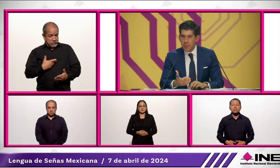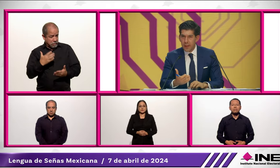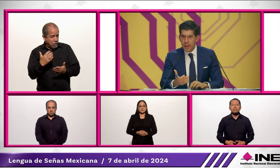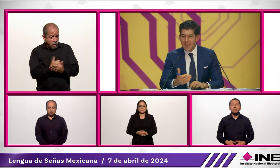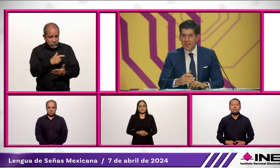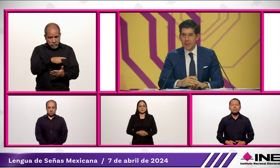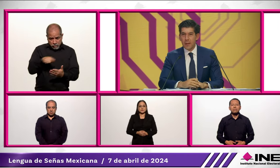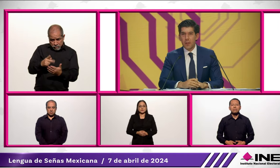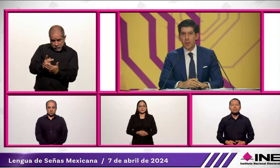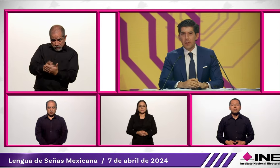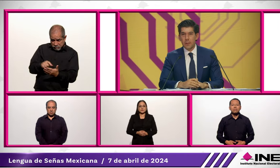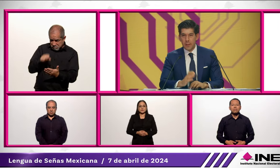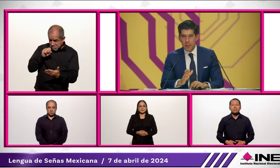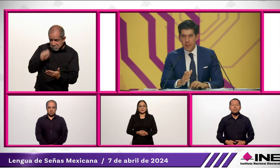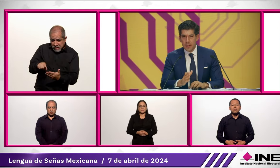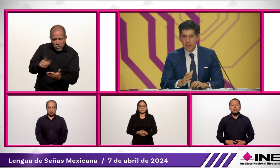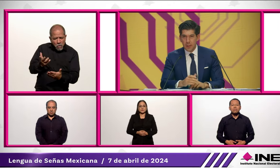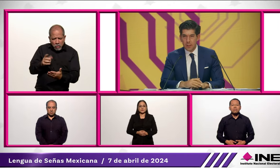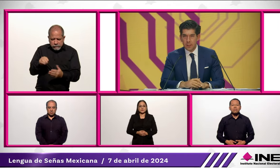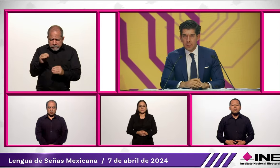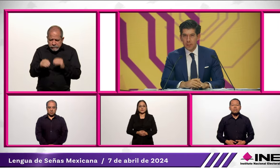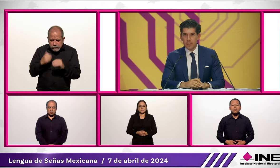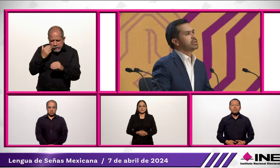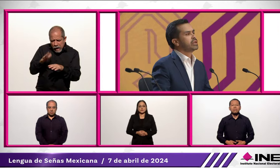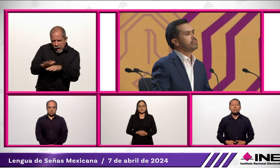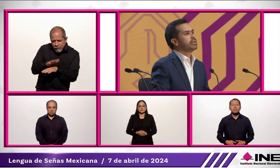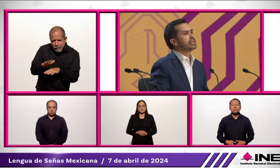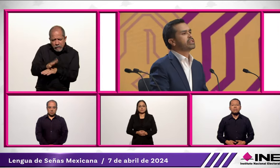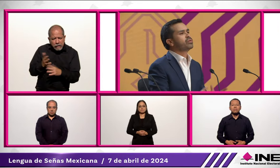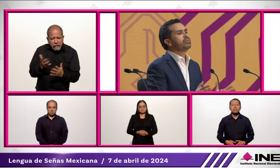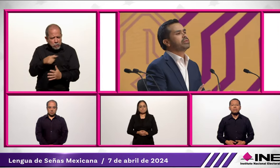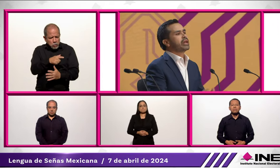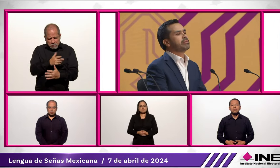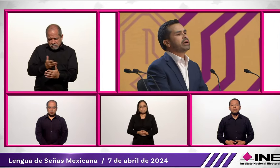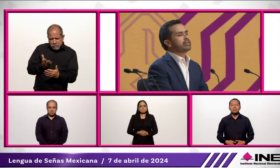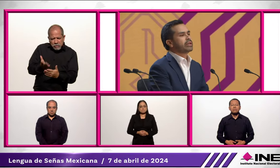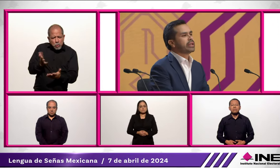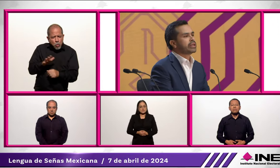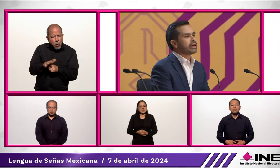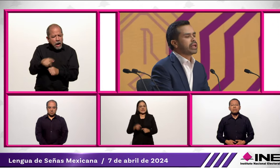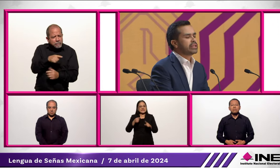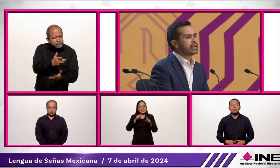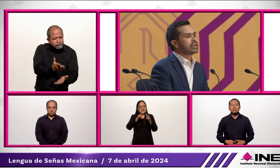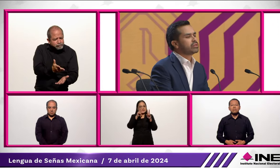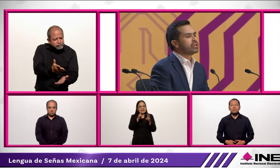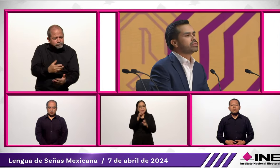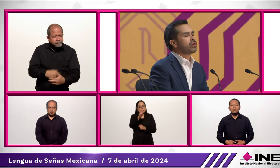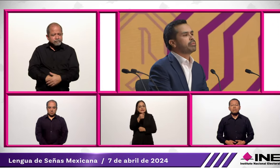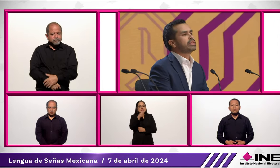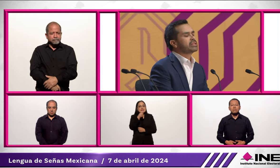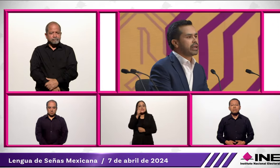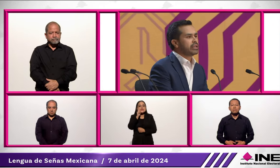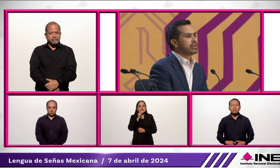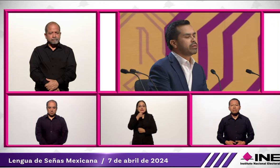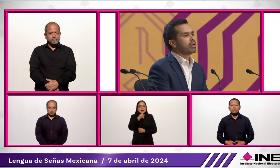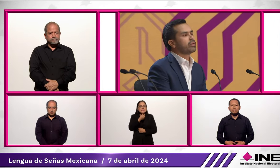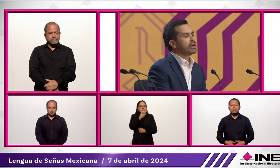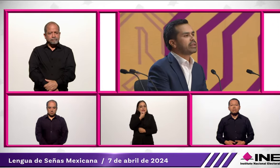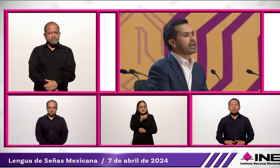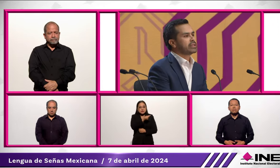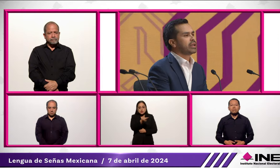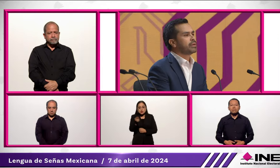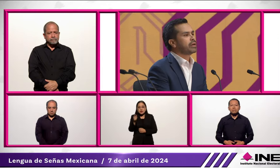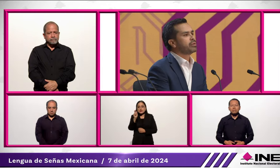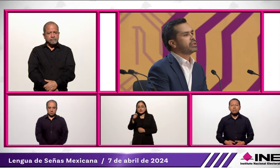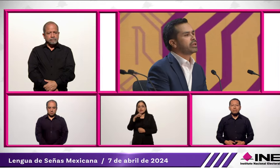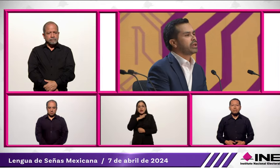los modificaría? ¿Qué estrategia educativa tendría en ese sentido? Sí, este es un tema en el que las niñas y los niños solamente salen cuando